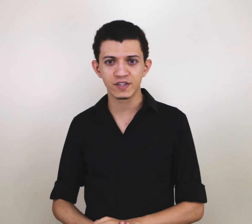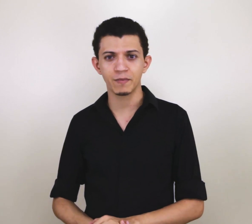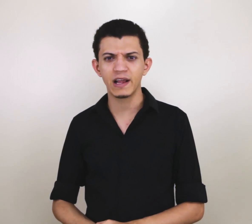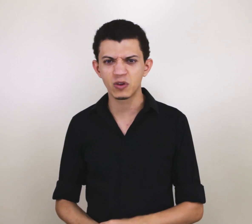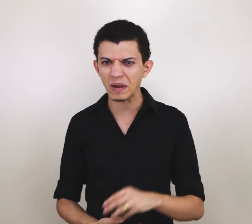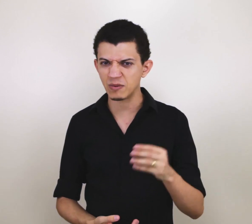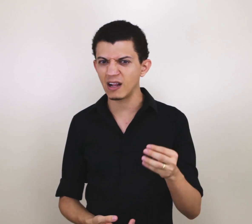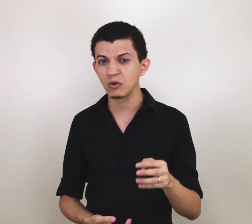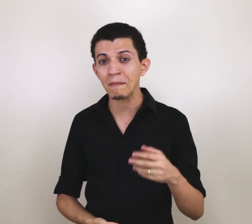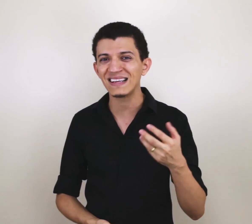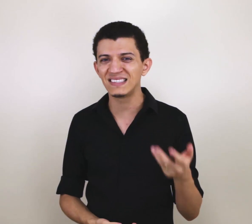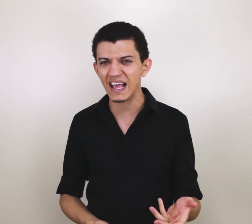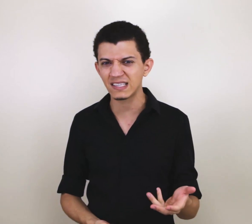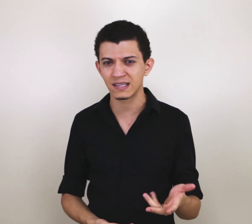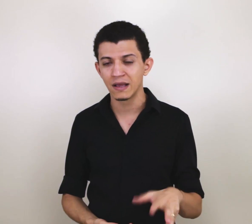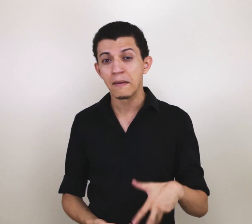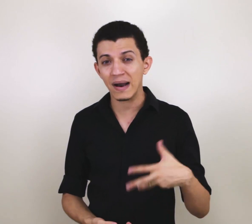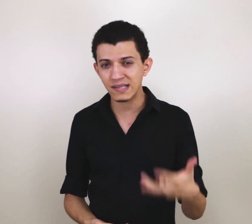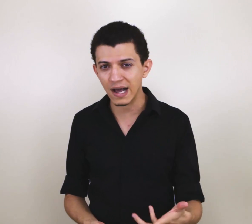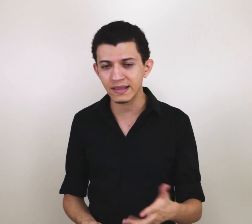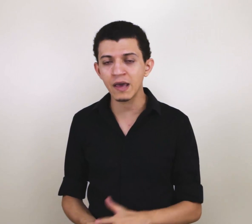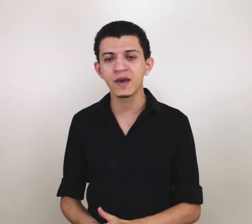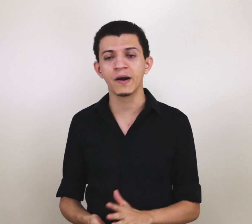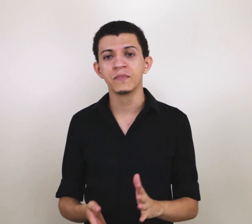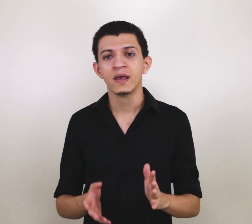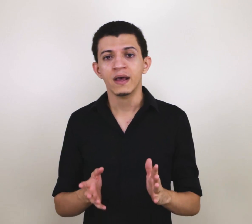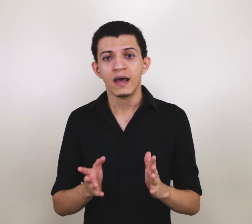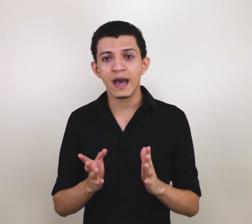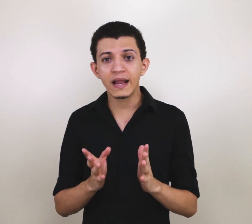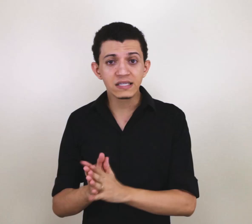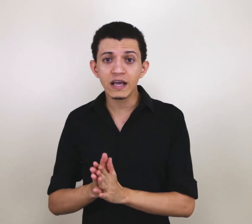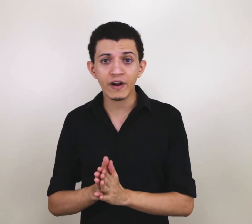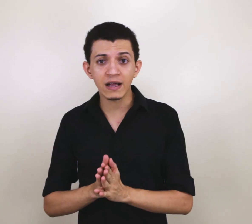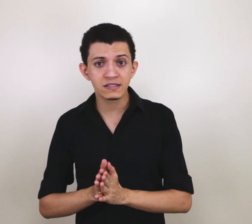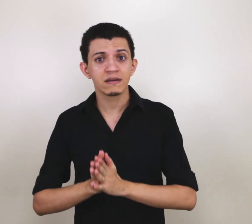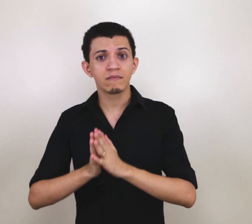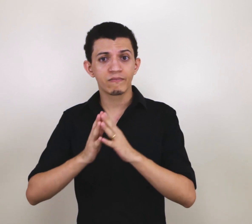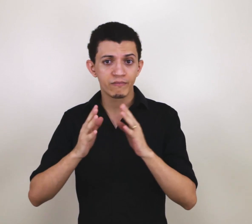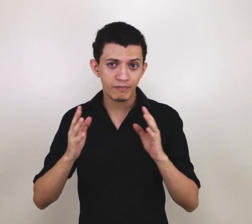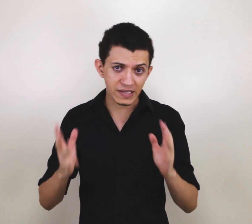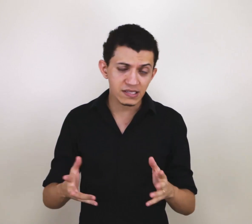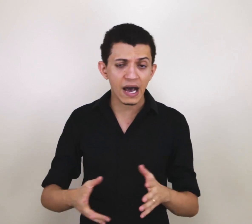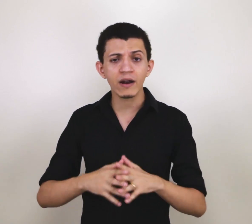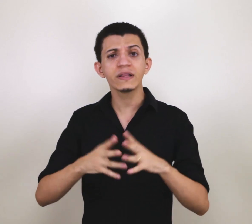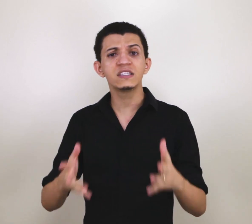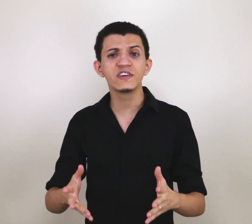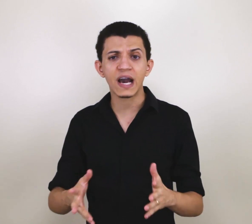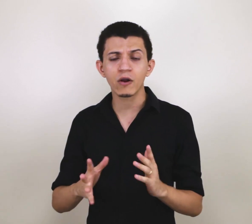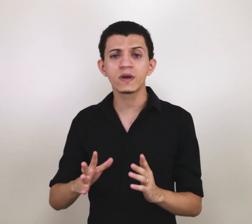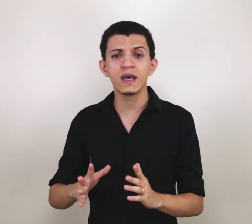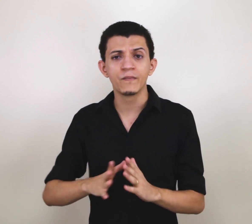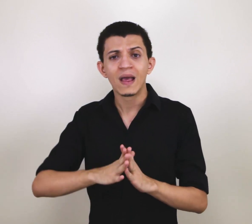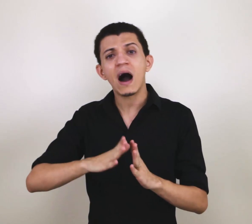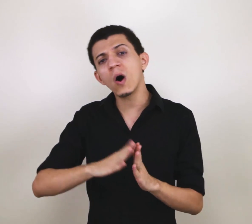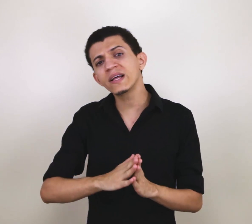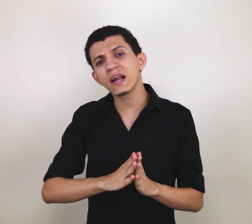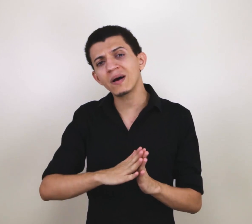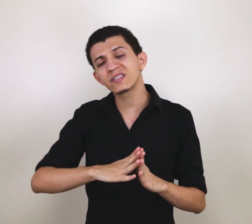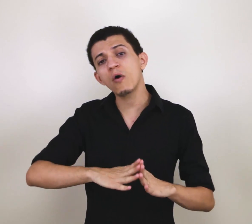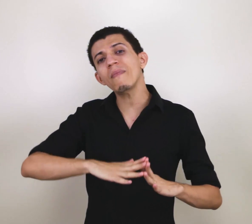você uma leitura, mas uma leitura mais densa, mais acadêmica. Nesse livro, elas pesquisaram e identificaram que a ordem gramatical